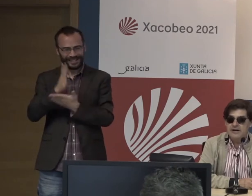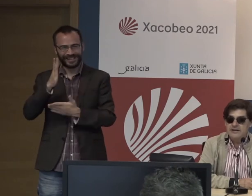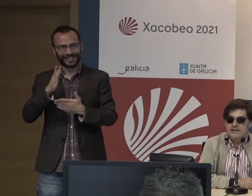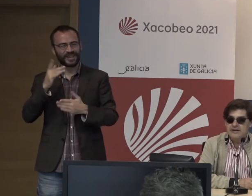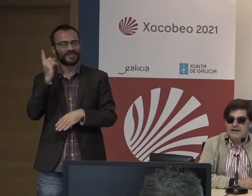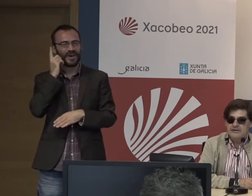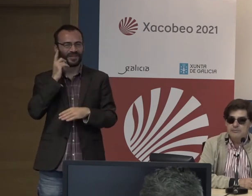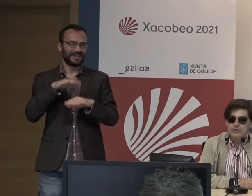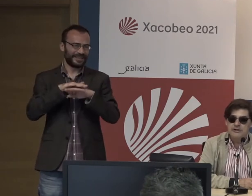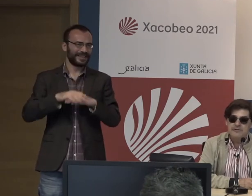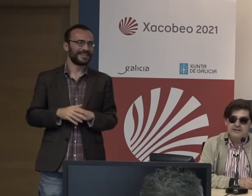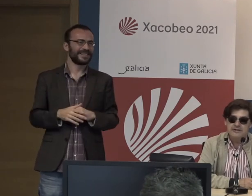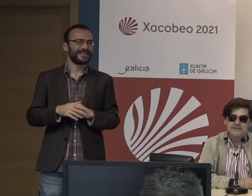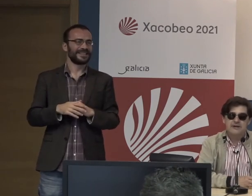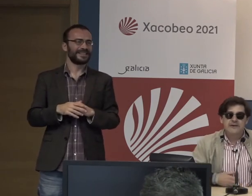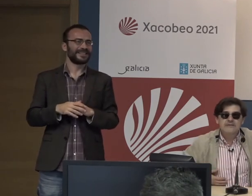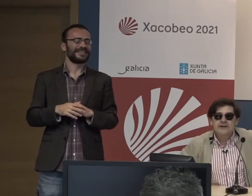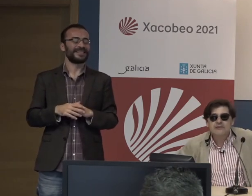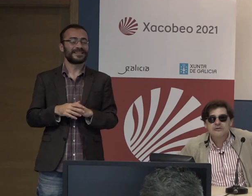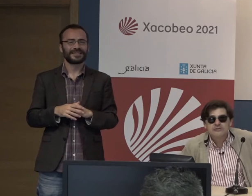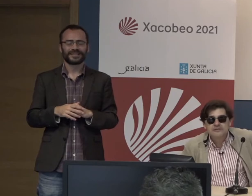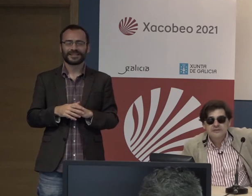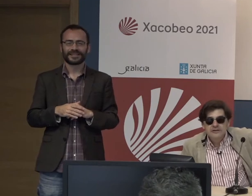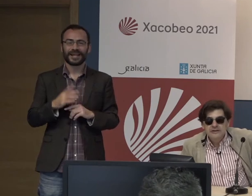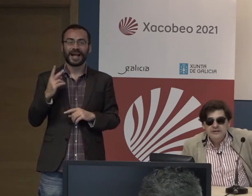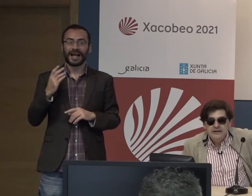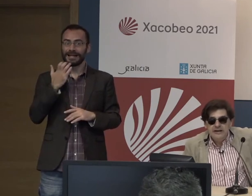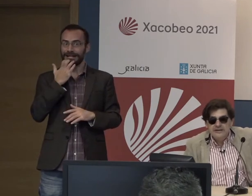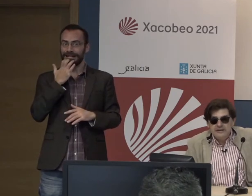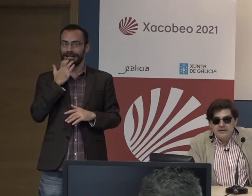le van a medir a su piloto David y a Serafín, a los dos,